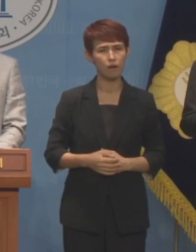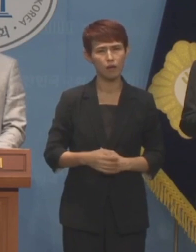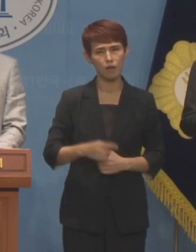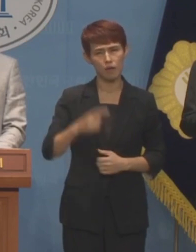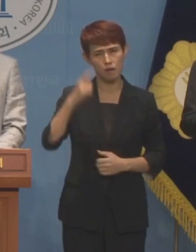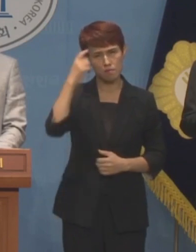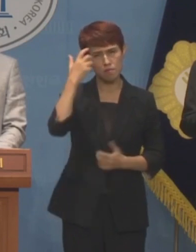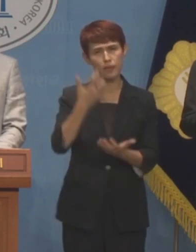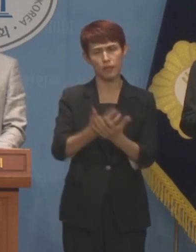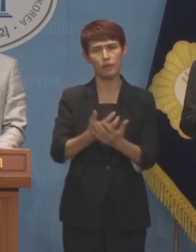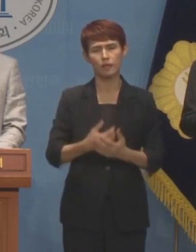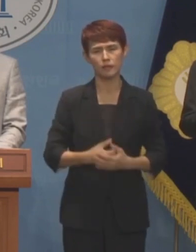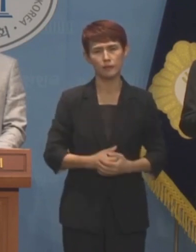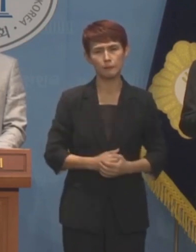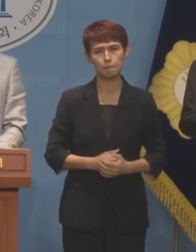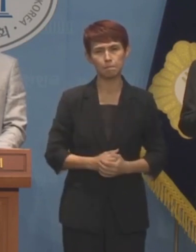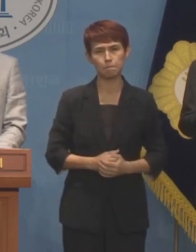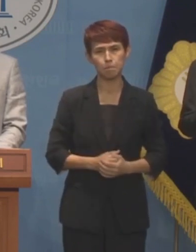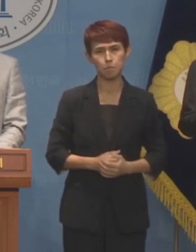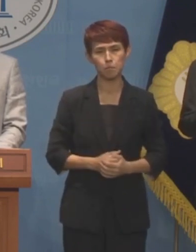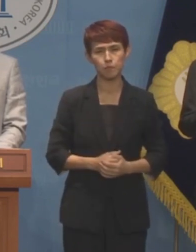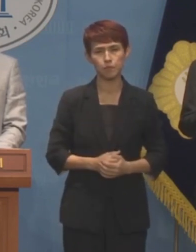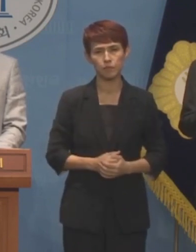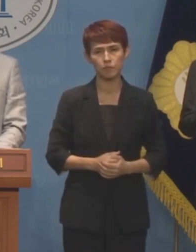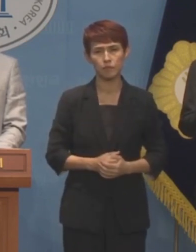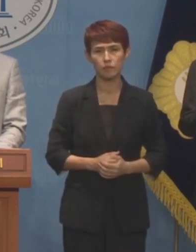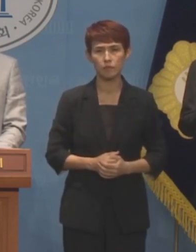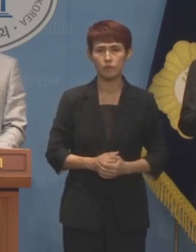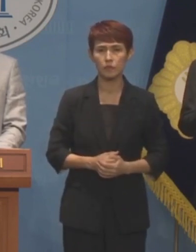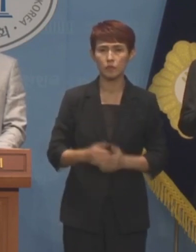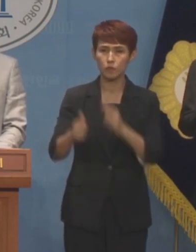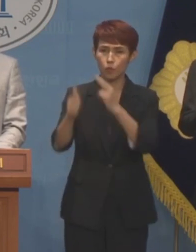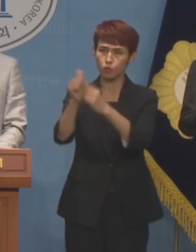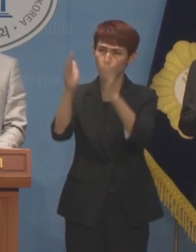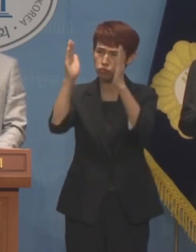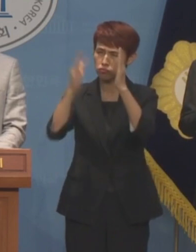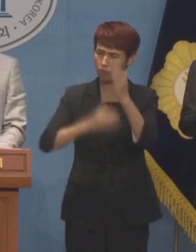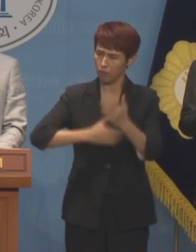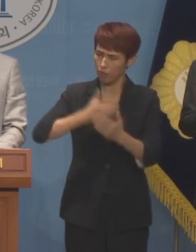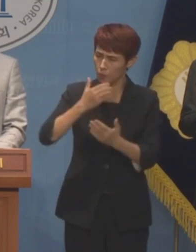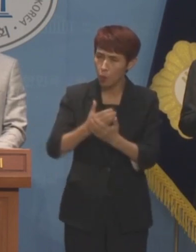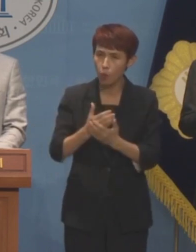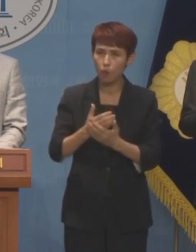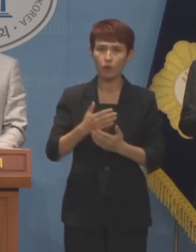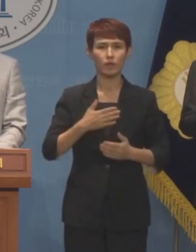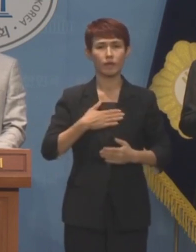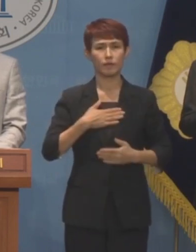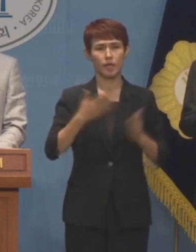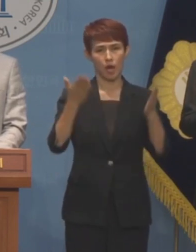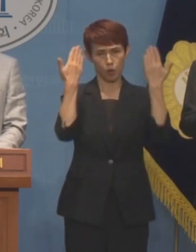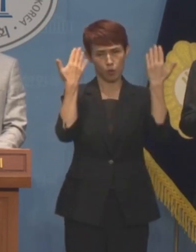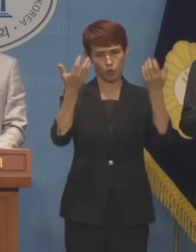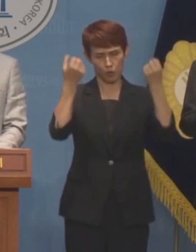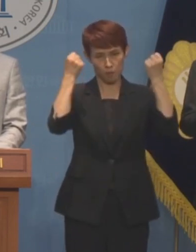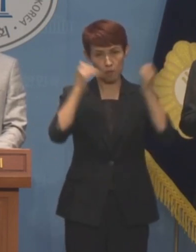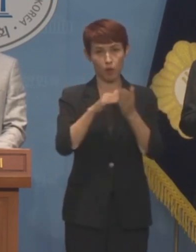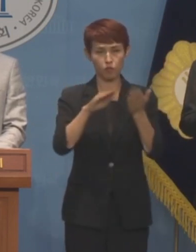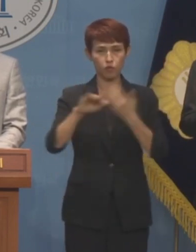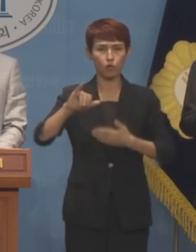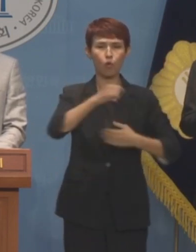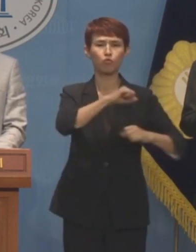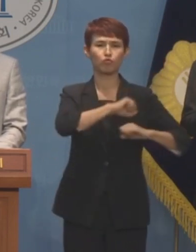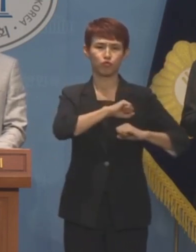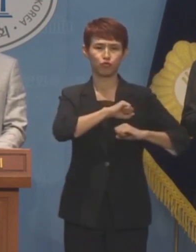대단하다는 생각밖에 들지 않습니다. 그 수업이 얼마나 감동이었으면 저는 학교를 졸업하고 공군 군목으로